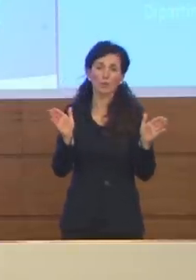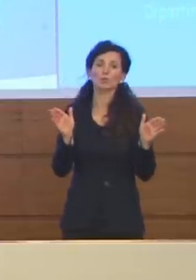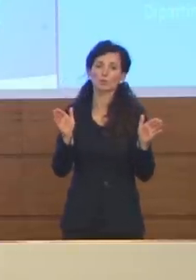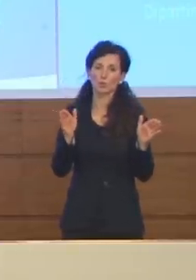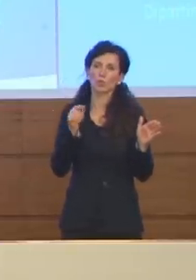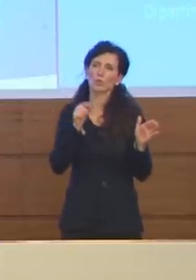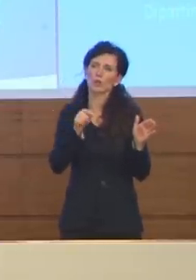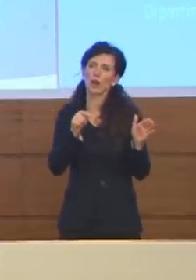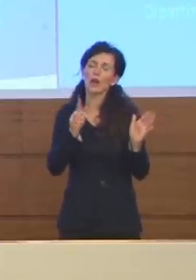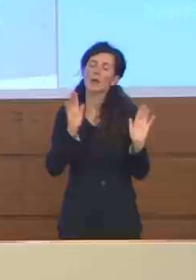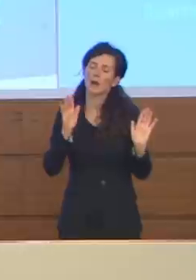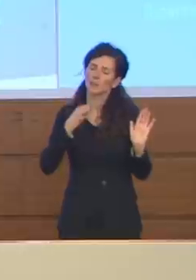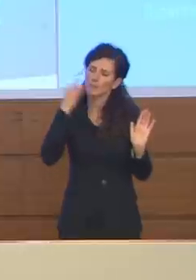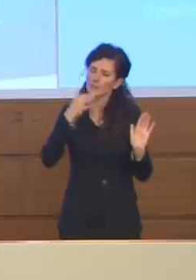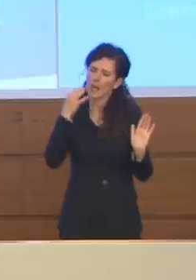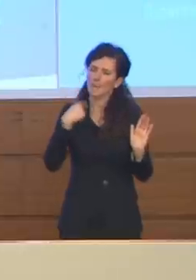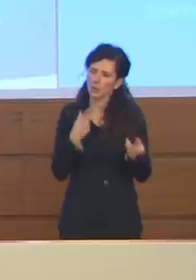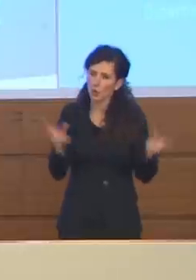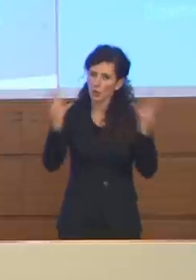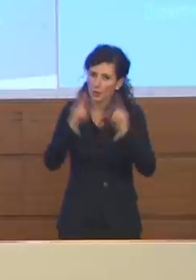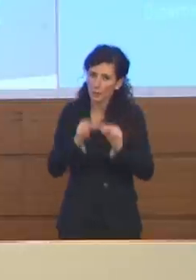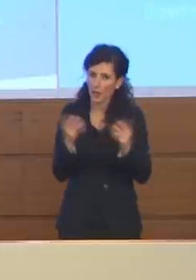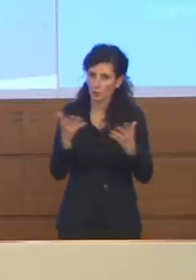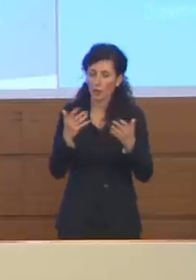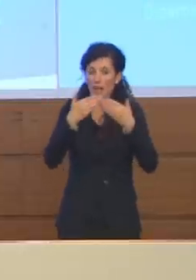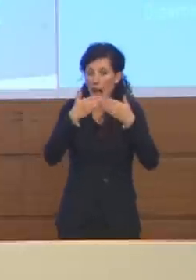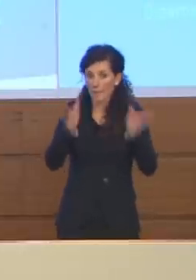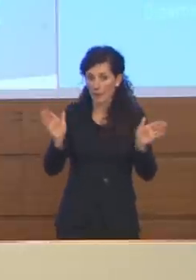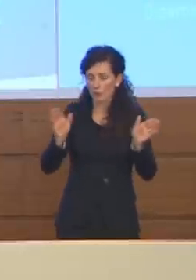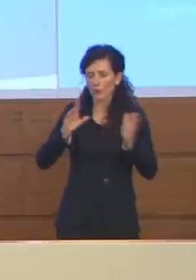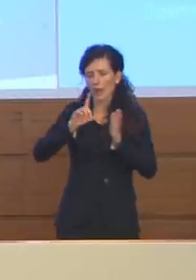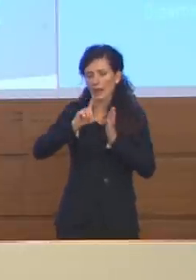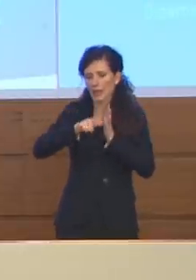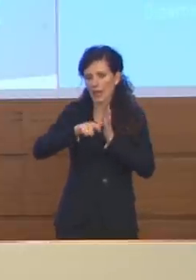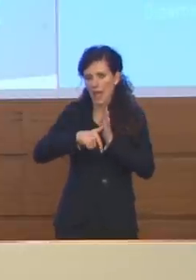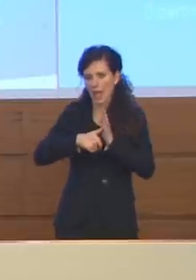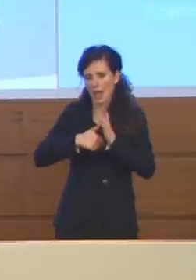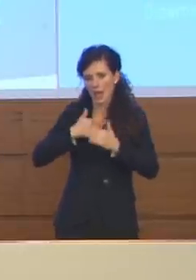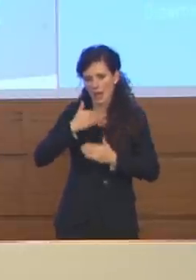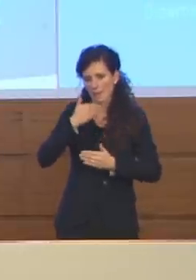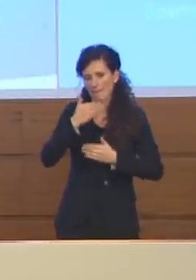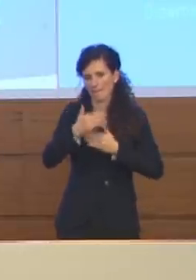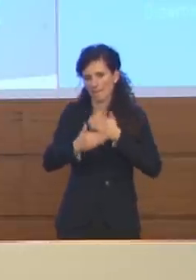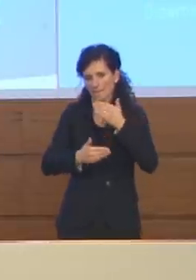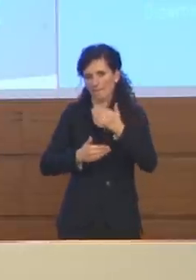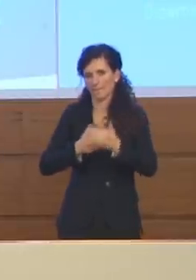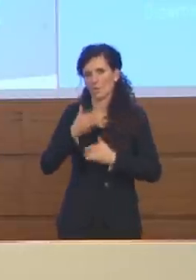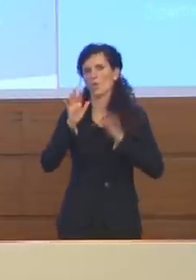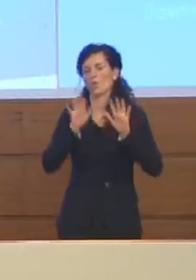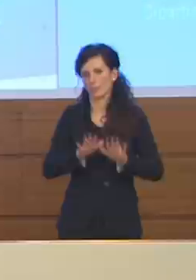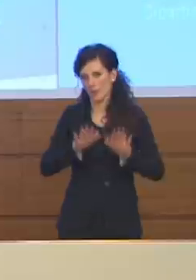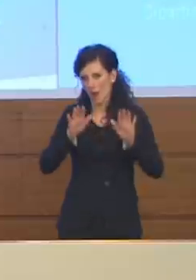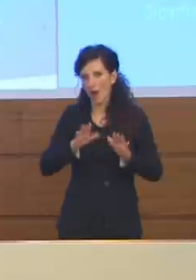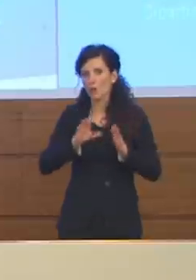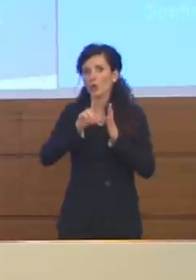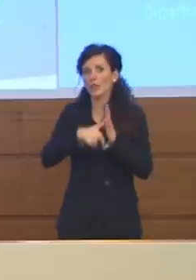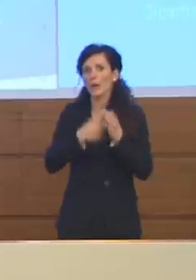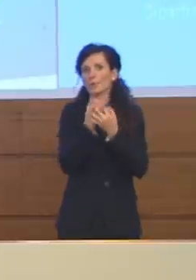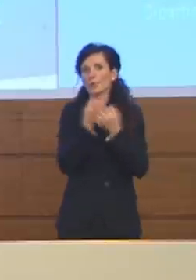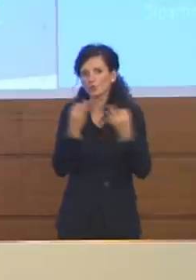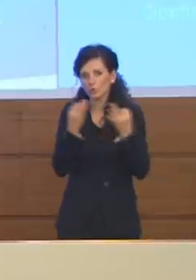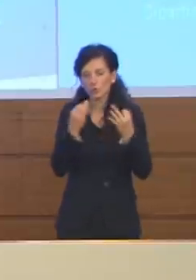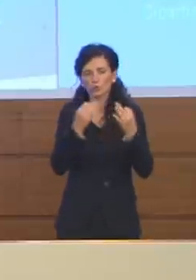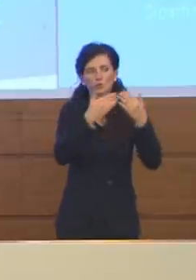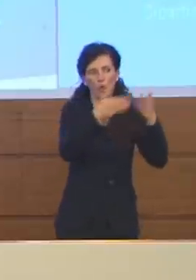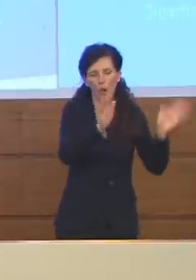deve essere graduale e ben ponderato anche con quello che